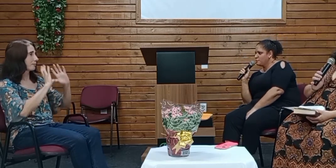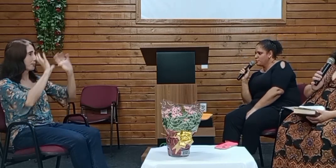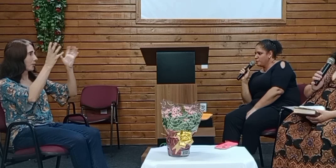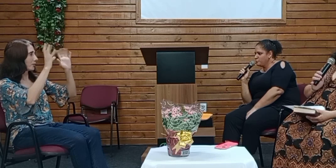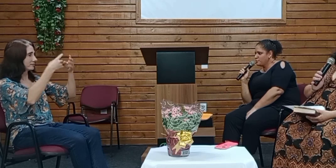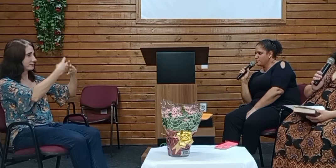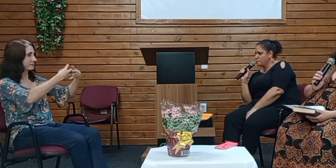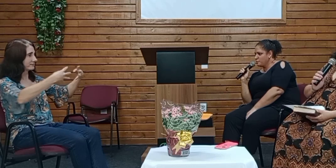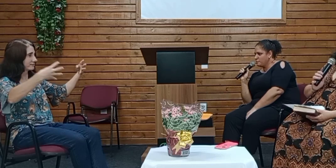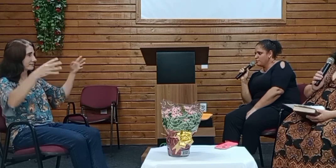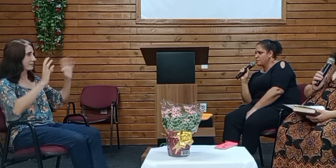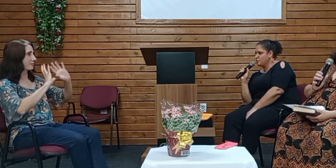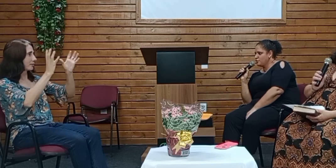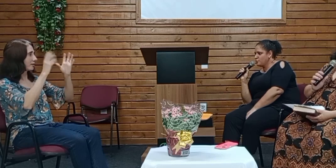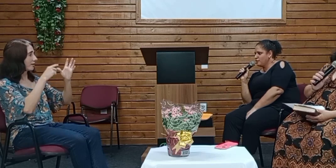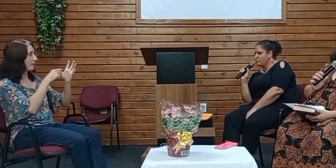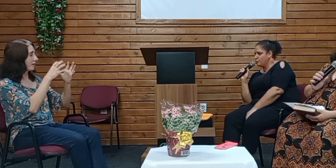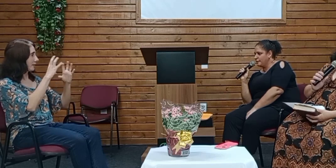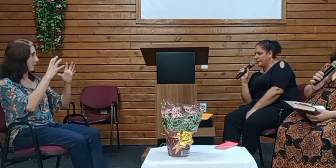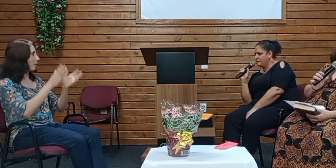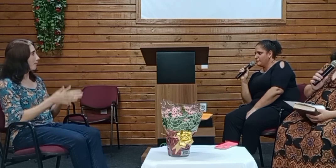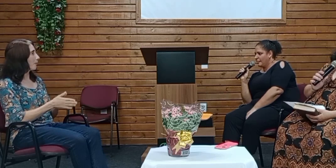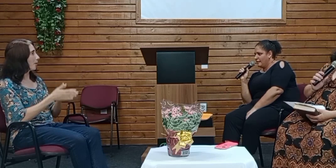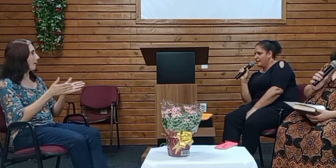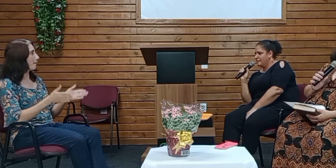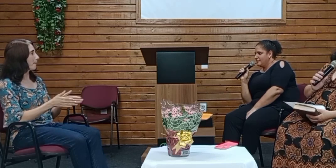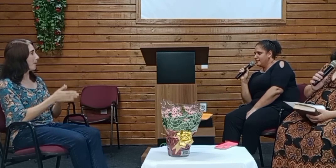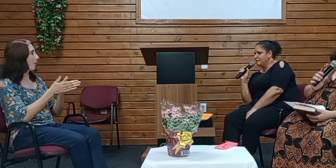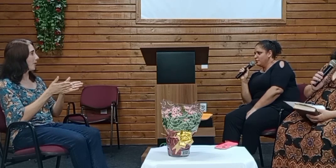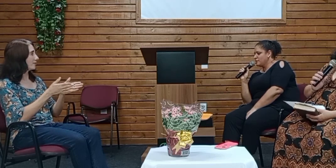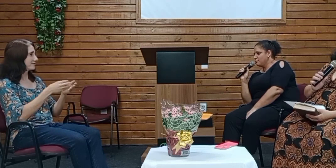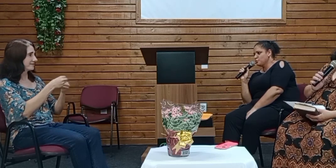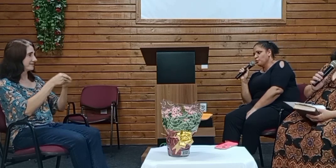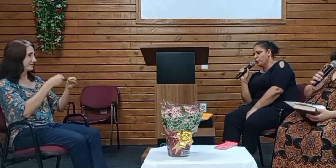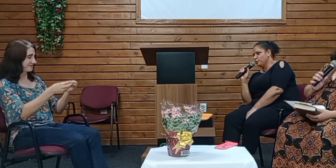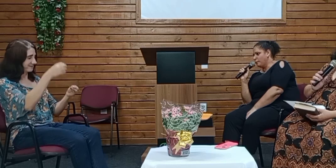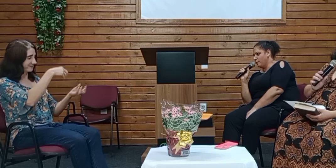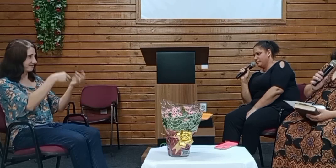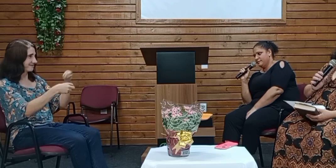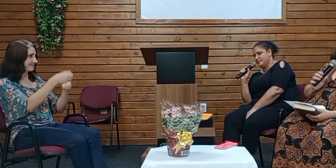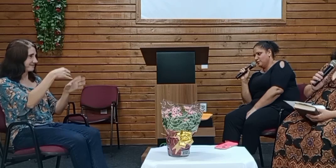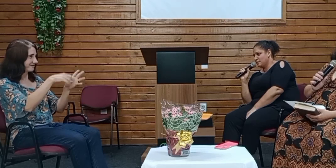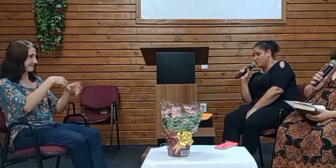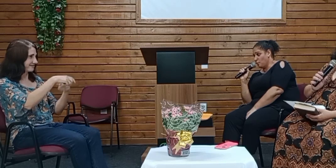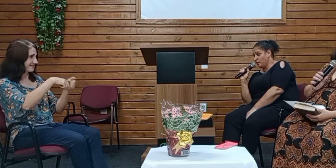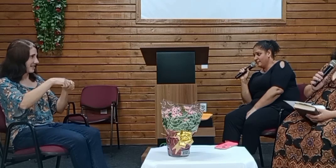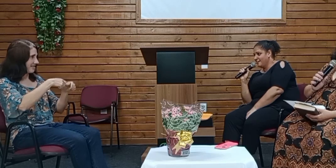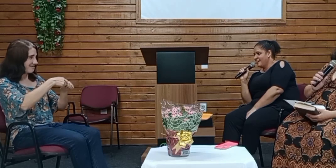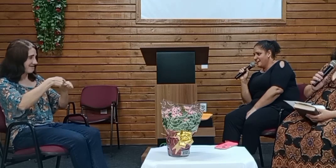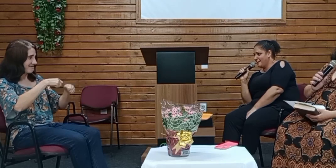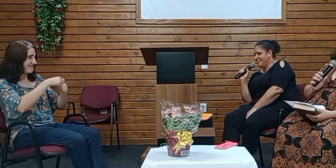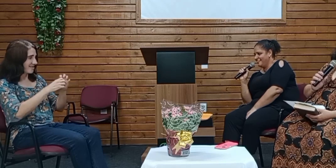Os meus primos e os meus amigos, a gente jogava vôlei, né? E nós éramos muito pobres. E a nossa